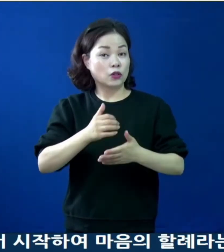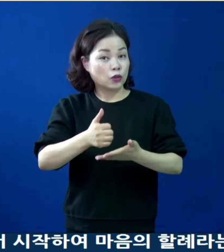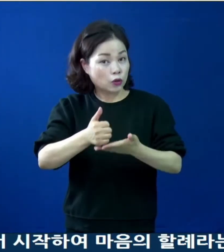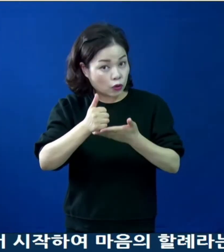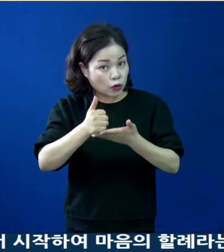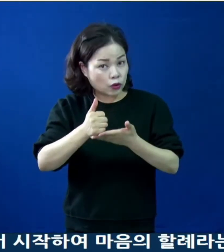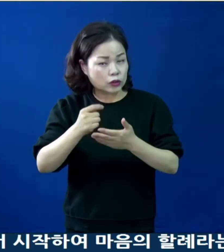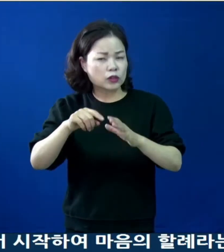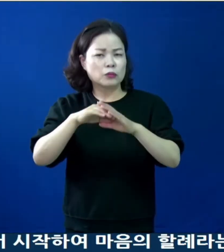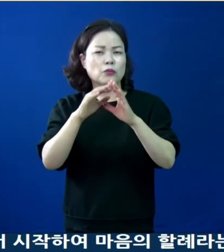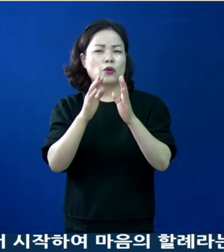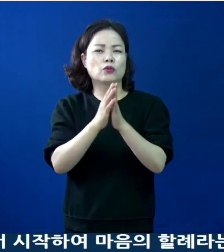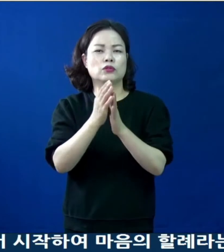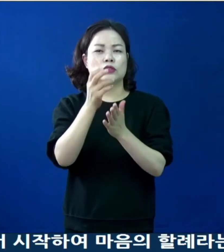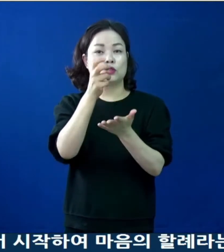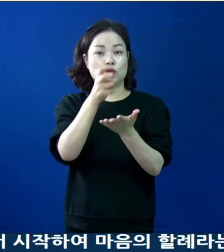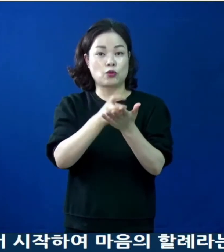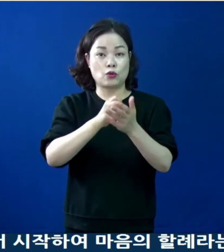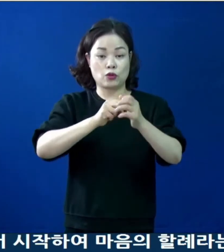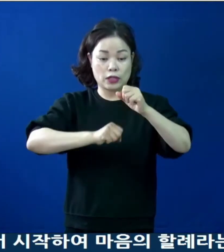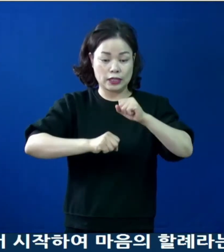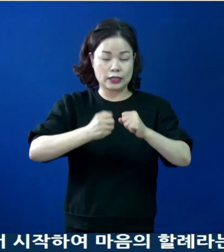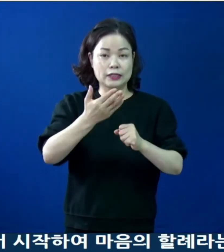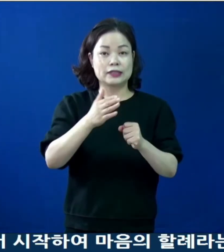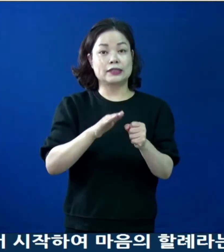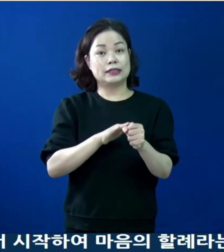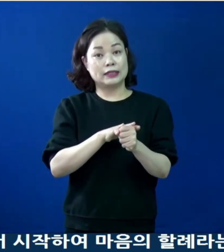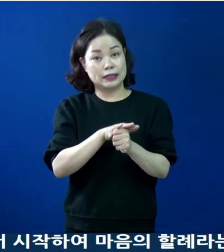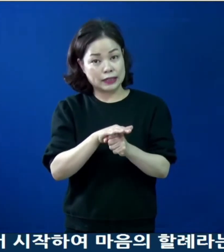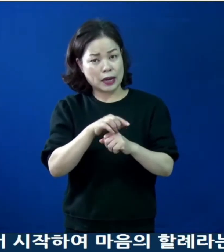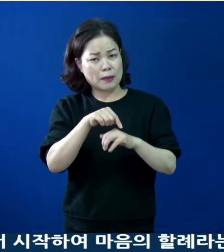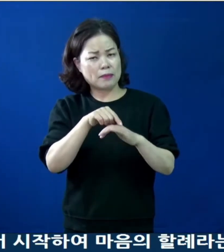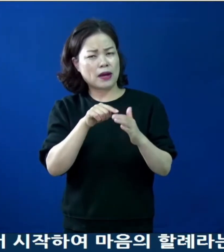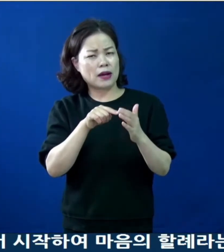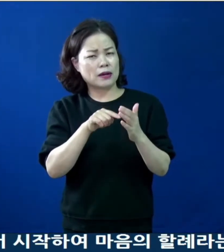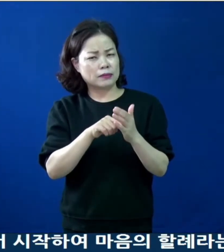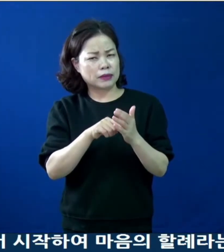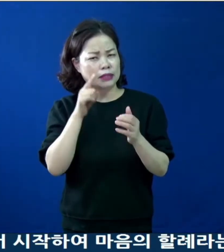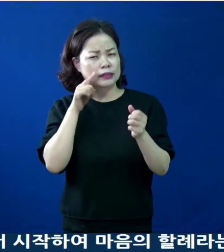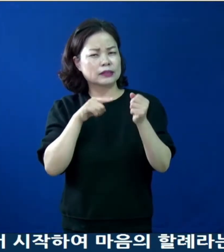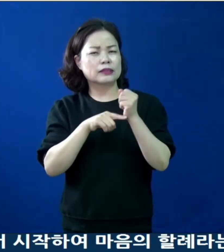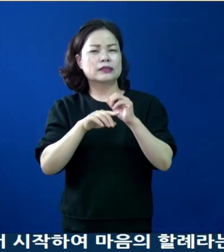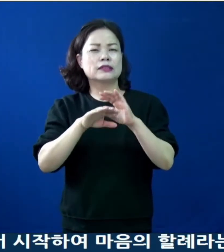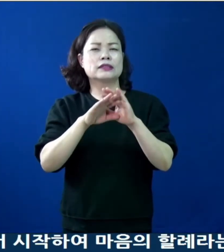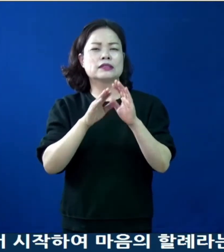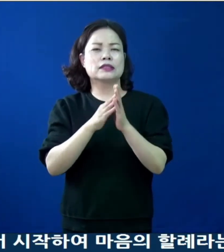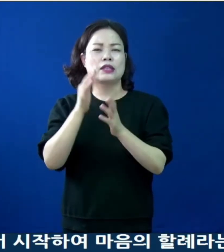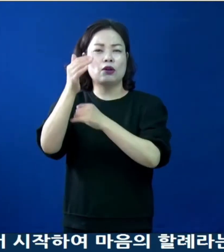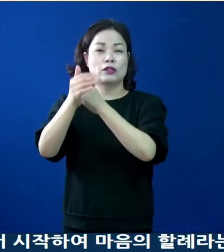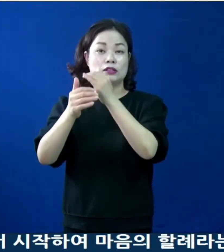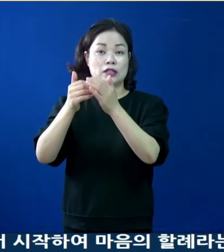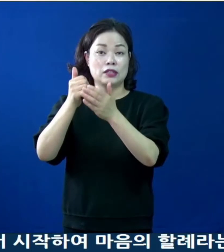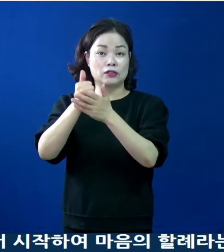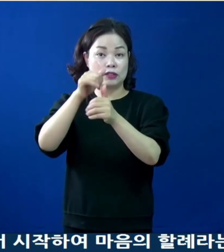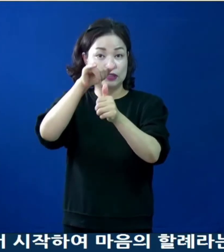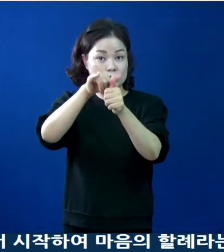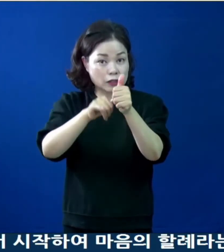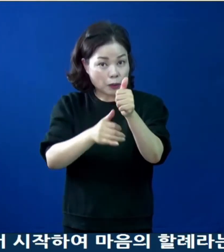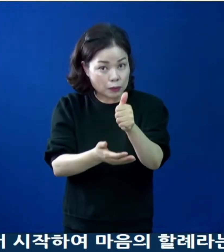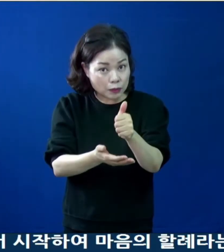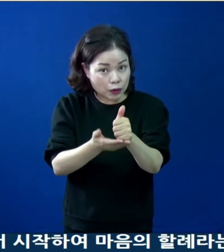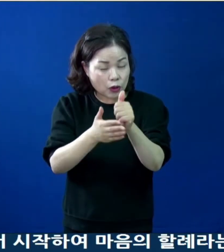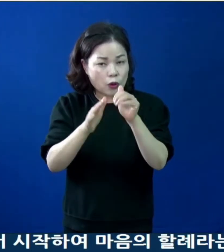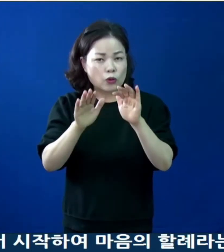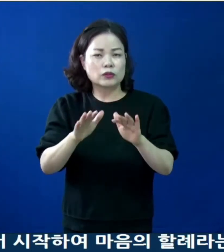경외하며 그의 모든 도를 행하고 그를 사랑하며 마음을 다하고 뜻을 다하여 내 하나님 여호와를 섬기고